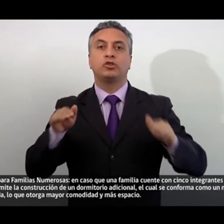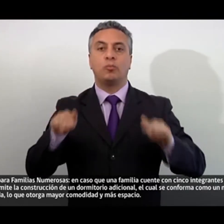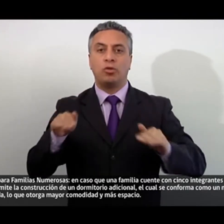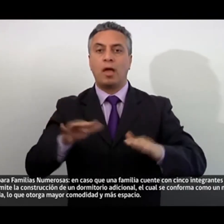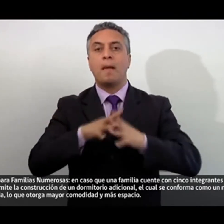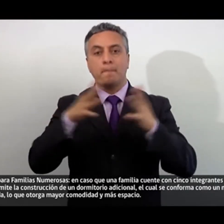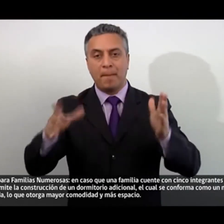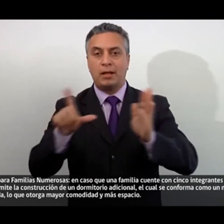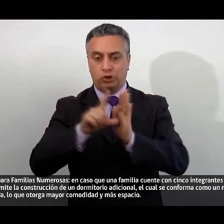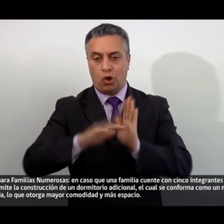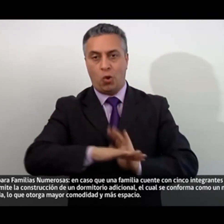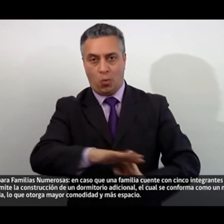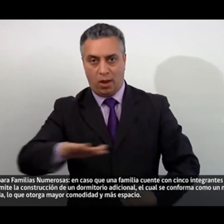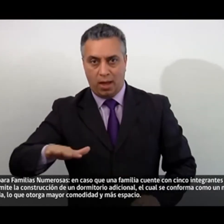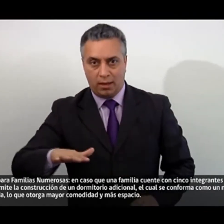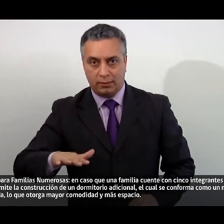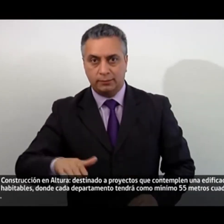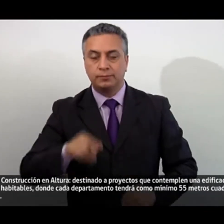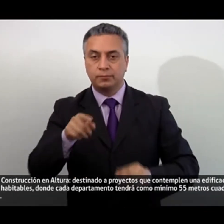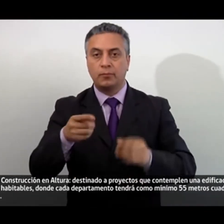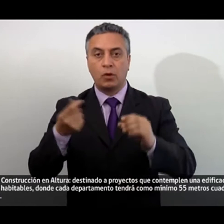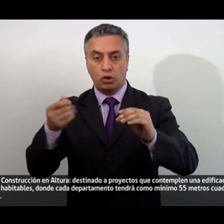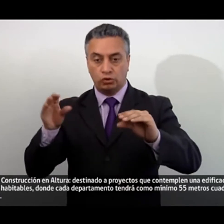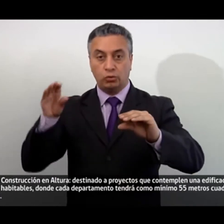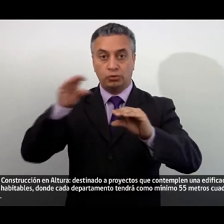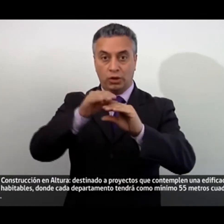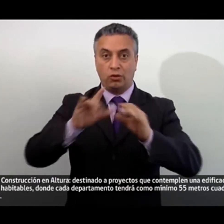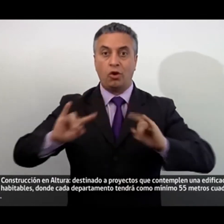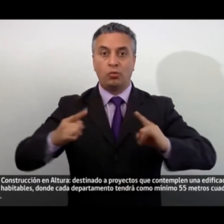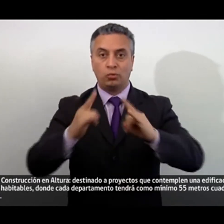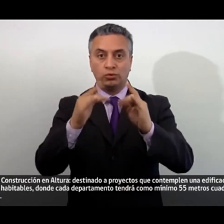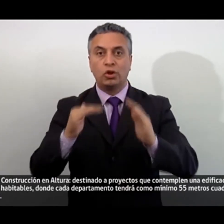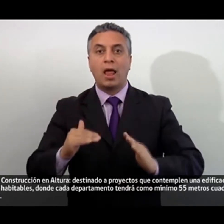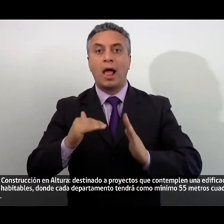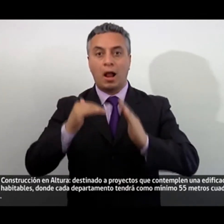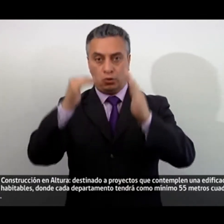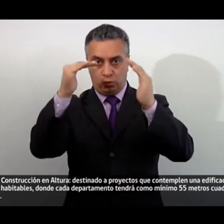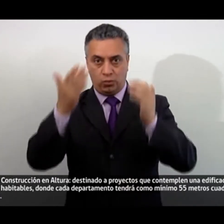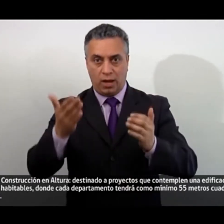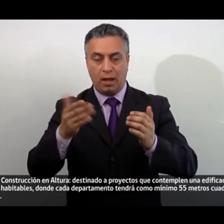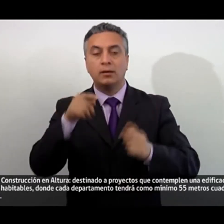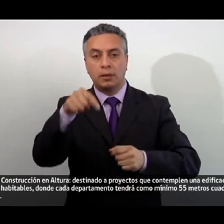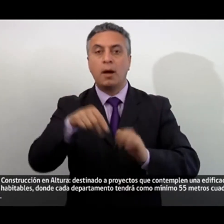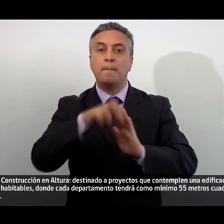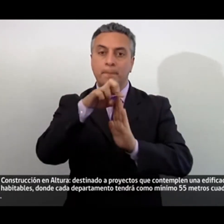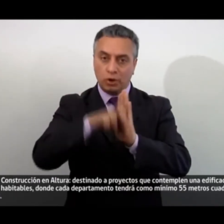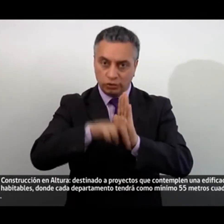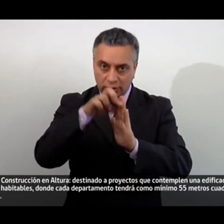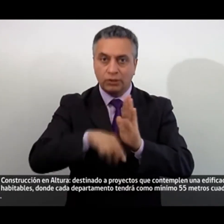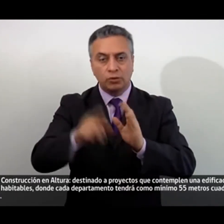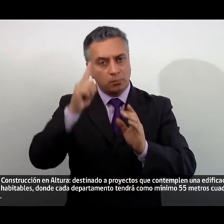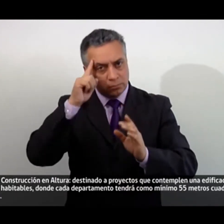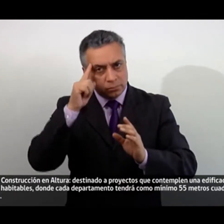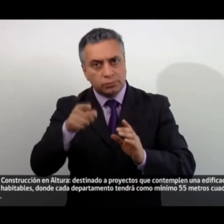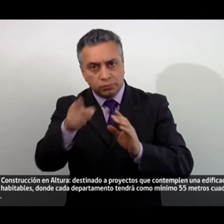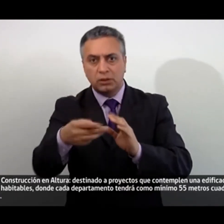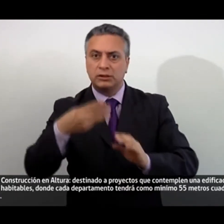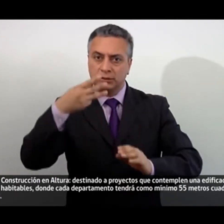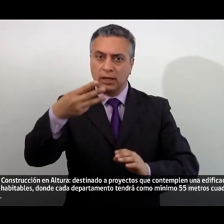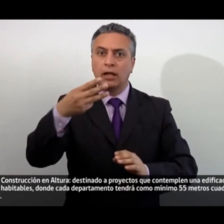mayor comodidad y más espacio. Subsidio de construcción en altura, destinado a proyectos que contemplen una edificación